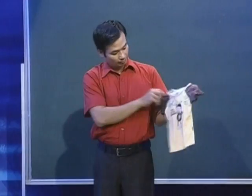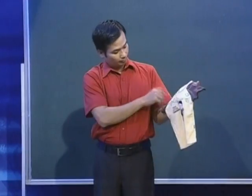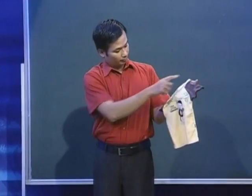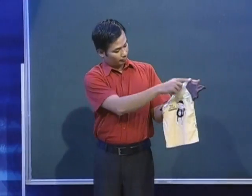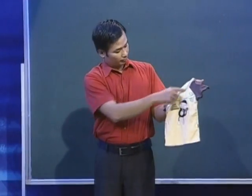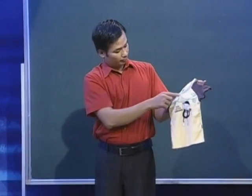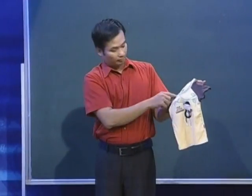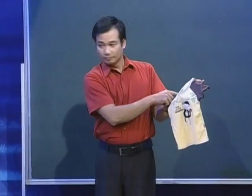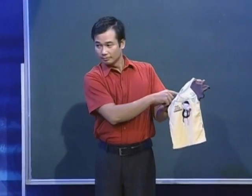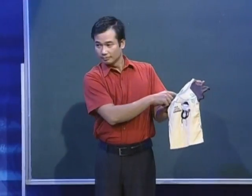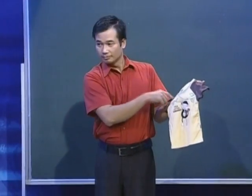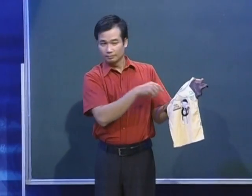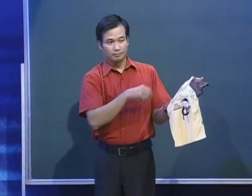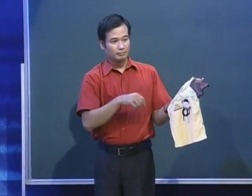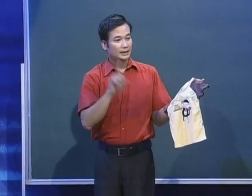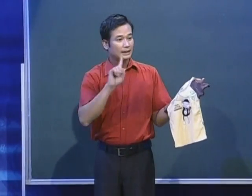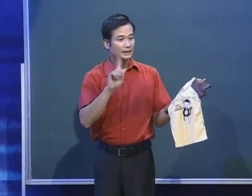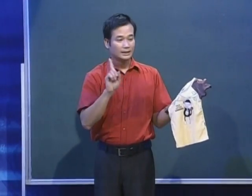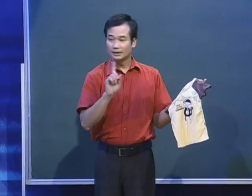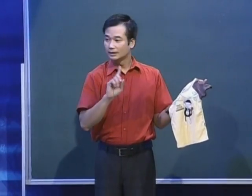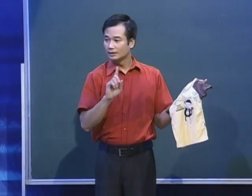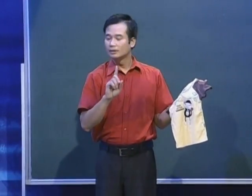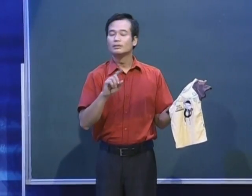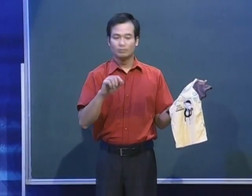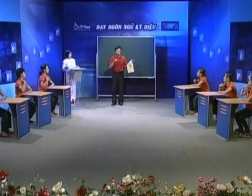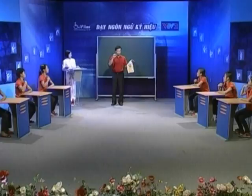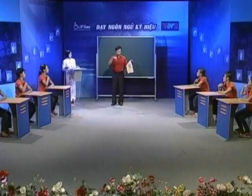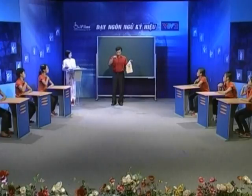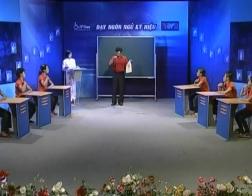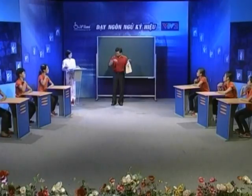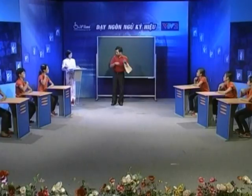Trên tay thầy còn có áo gì nữa đây? Đúng rồi, đây là áo phông.